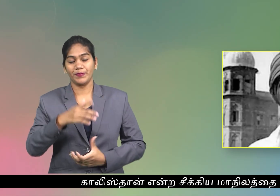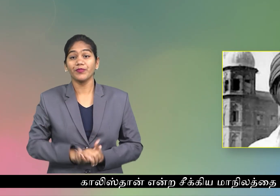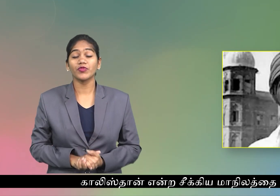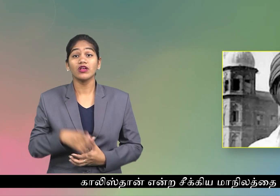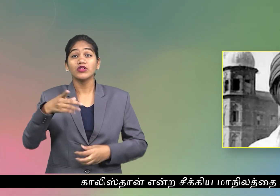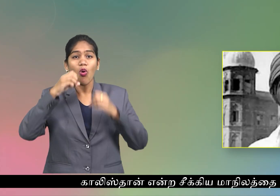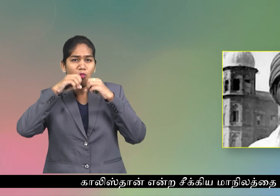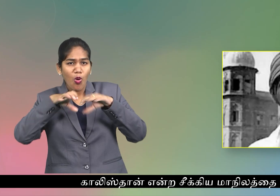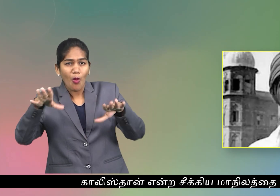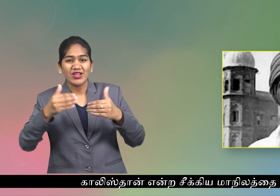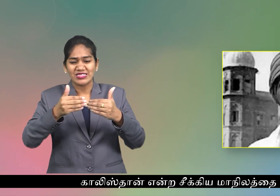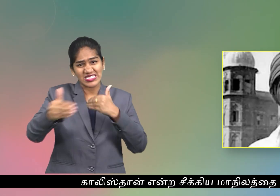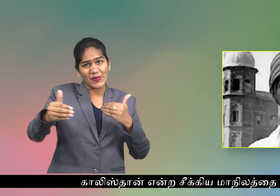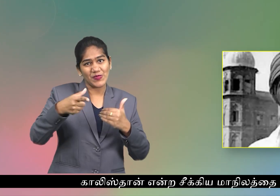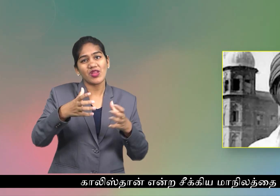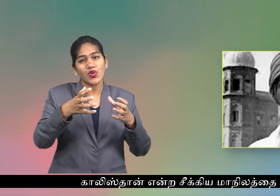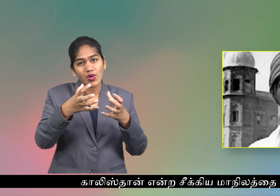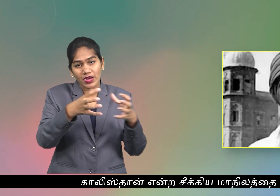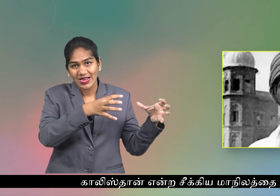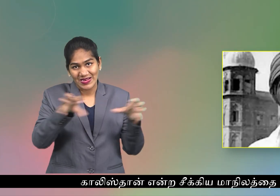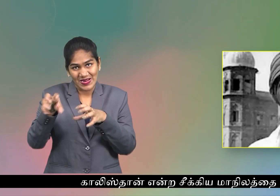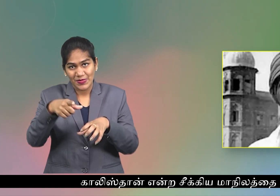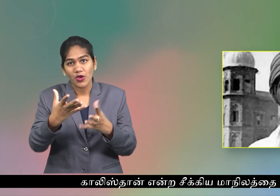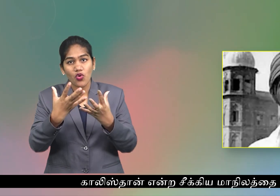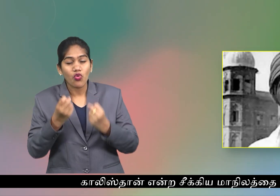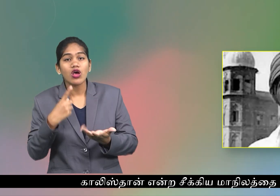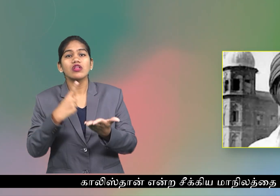காலிஸ்தான் என்ற சீக்கிய மாநிலத்தை கோரினார்.